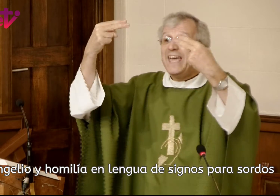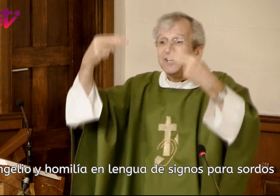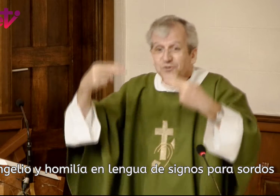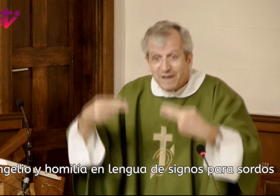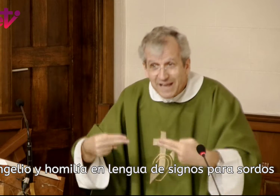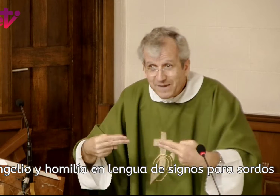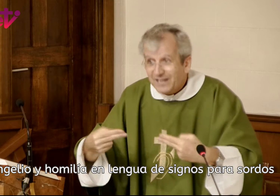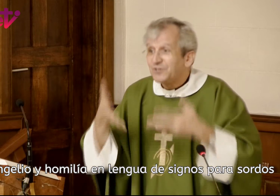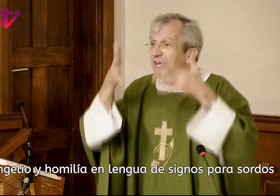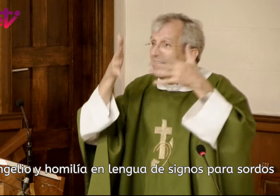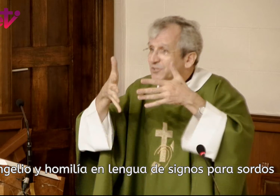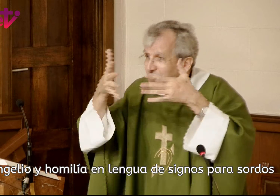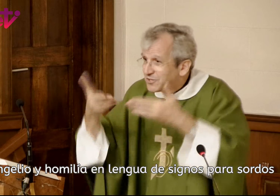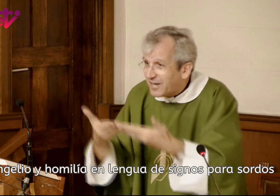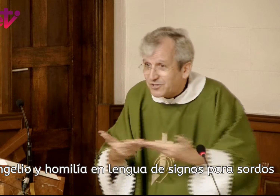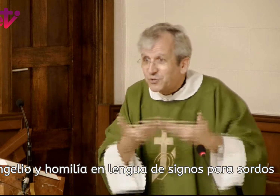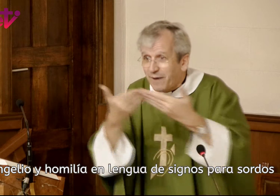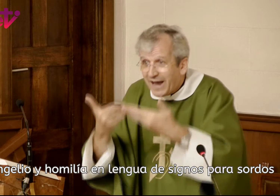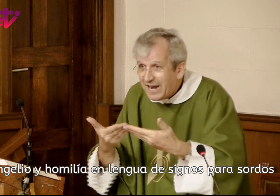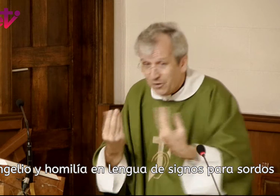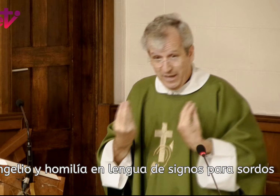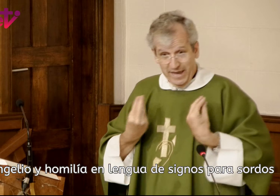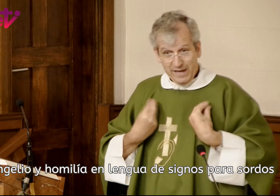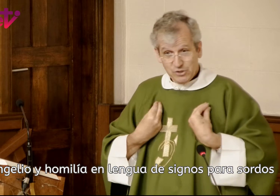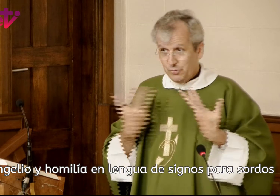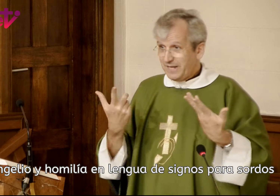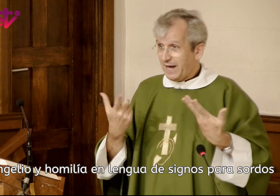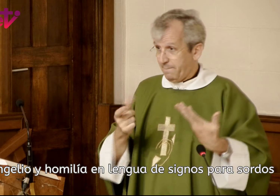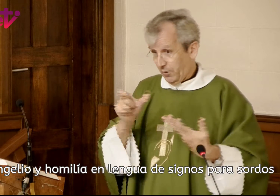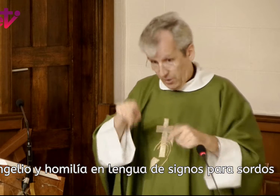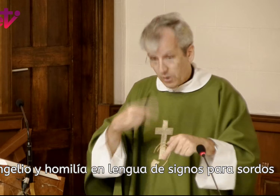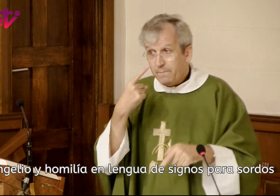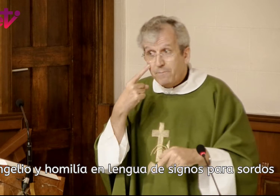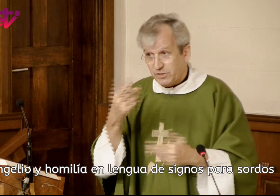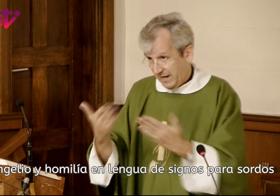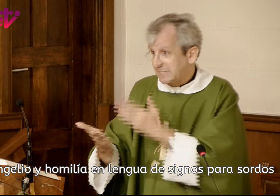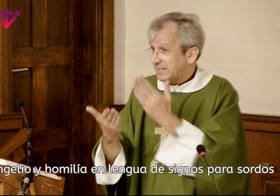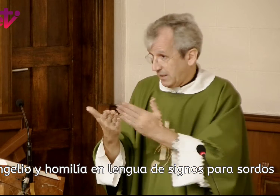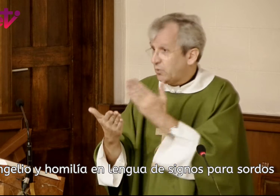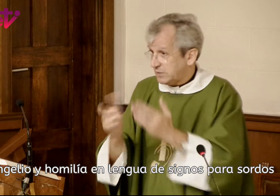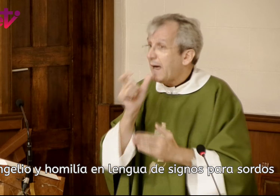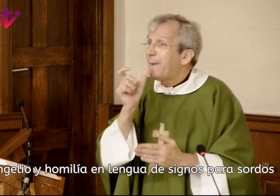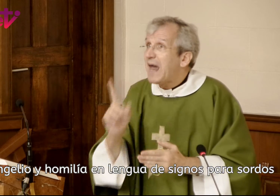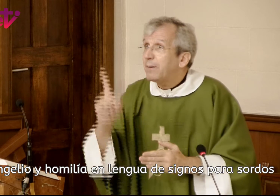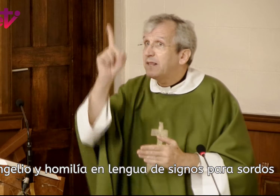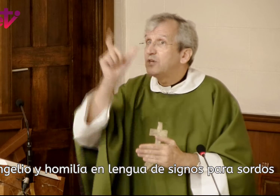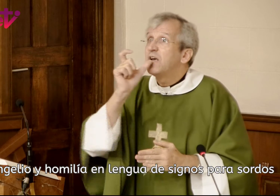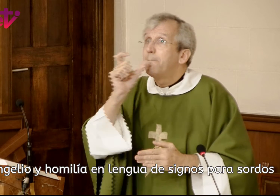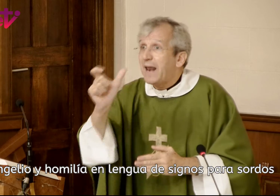en sus mandamientos, en sus consejos, en su evangelio, en su vida? Porque hoy vemos en estas lecturas la palabra de Dios,